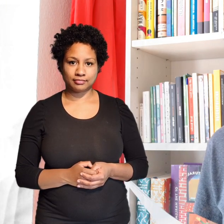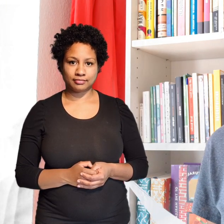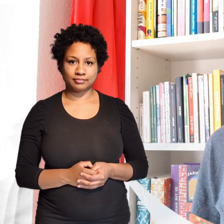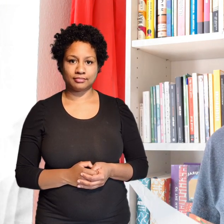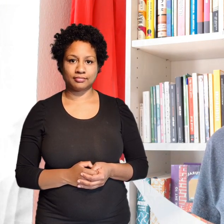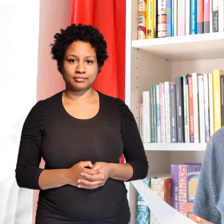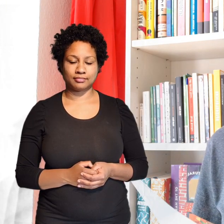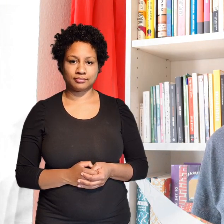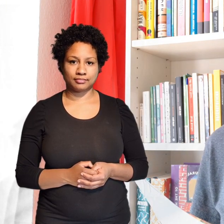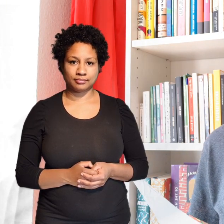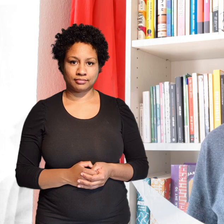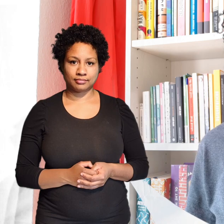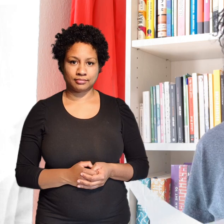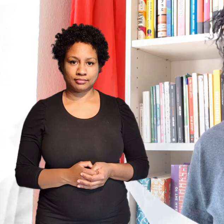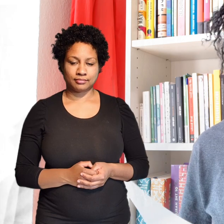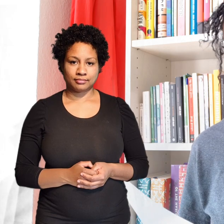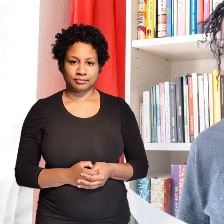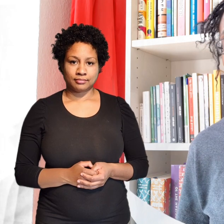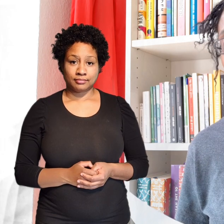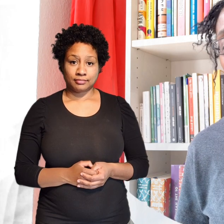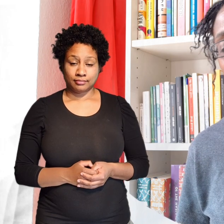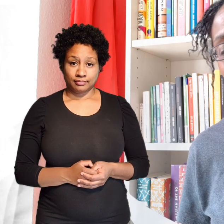serve humanity."